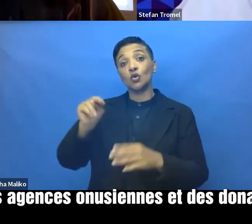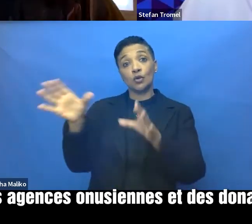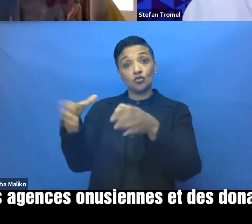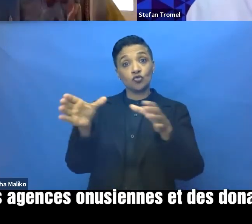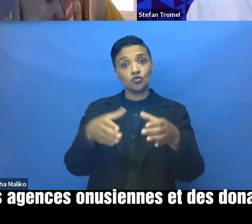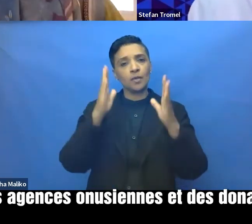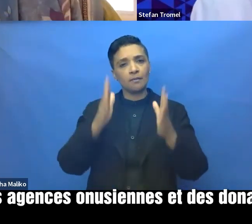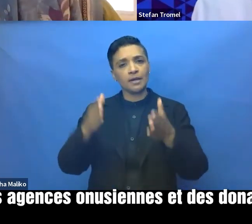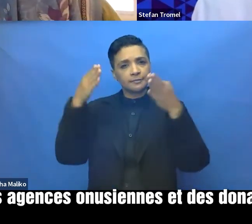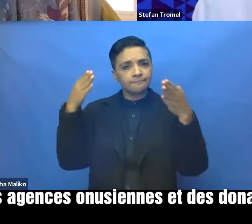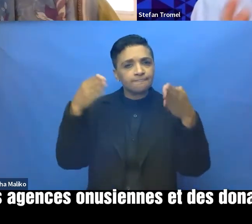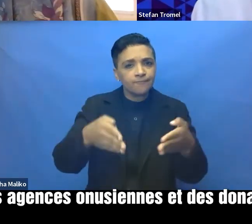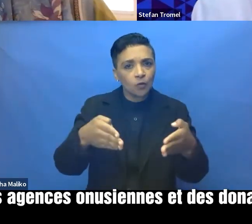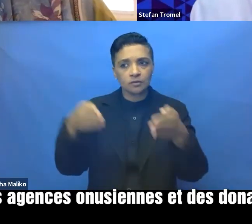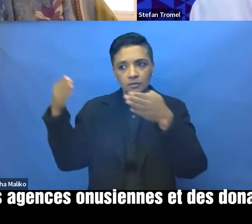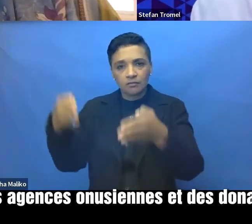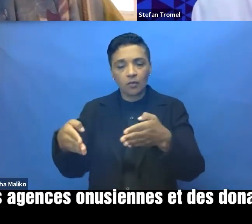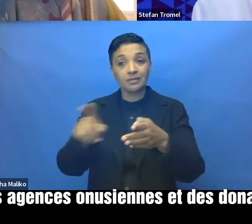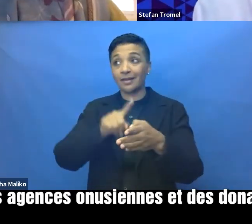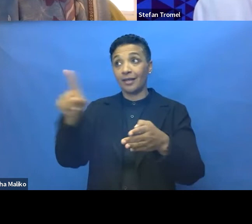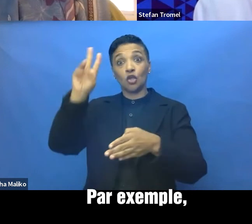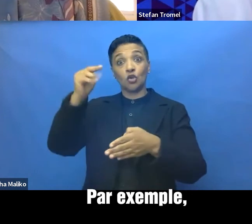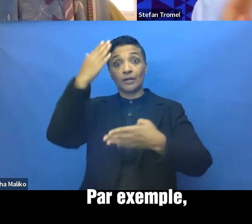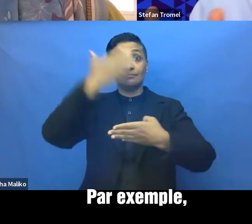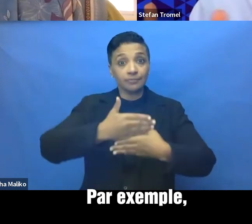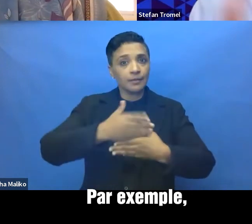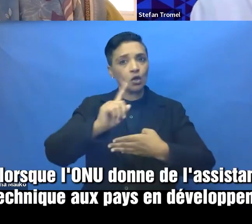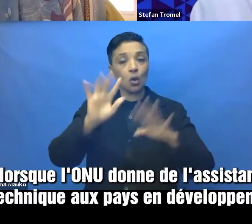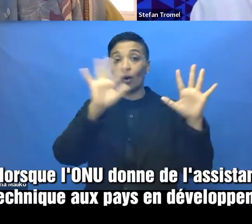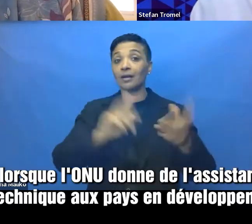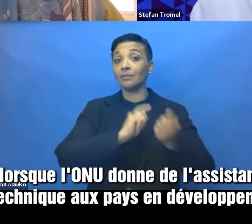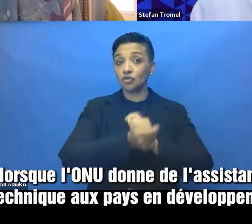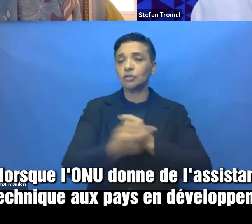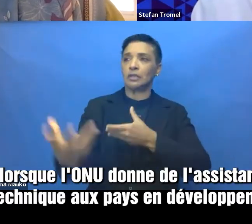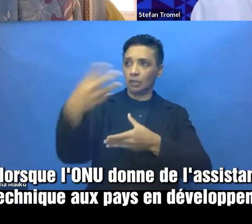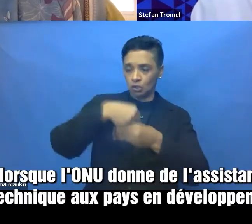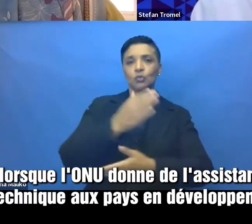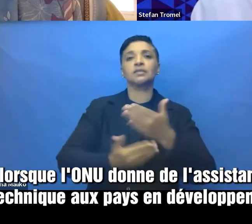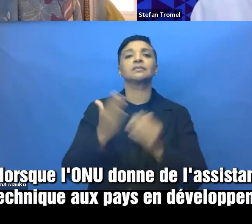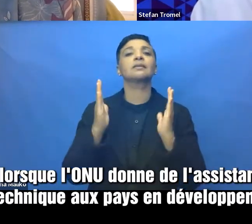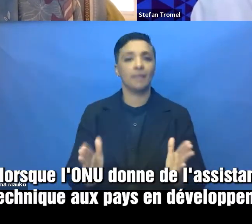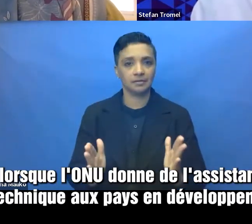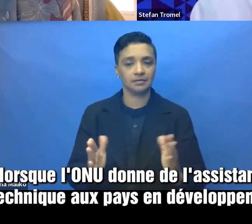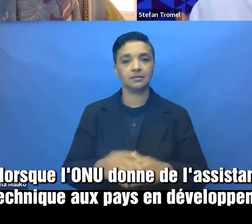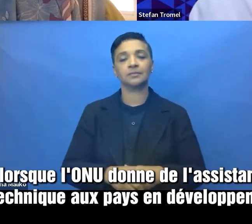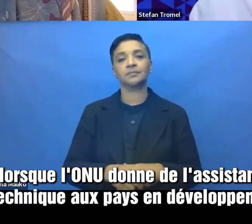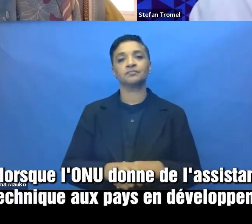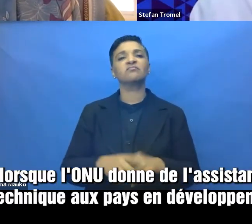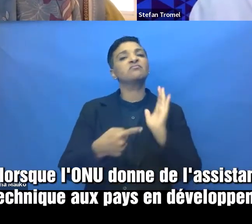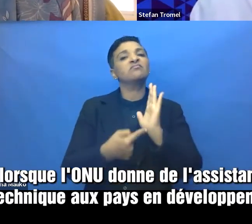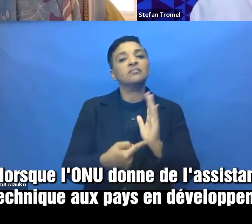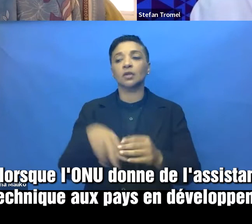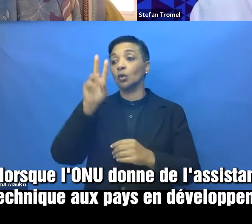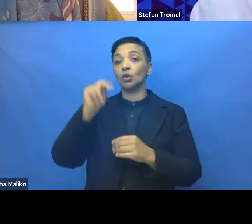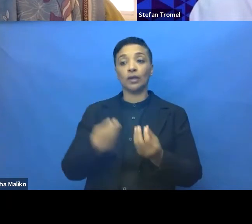continuer à accroître l'attention des entités, des agences onusiennes et des donateurs.